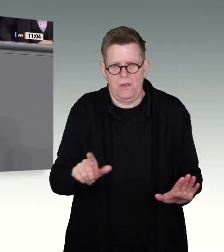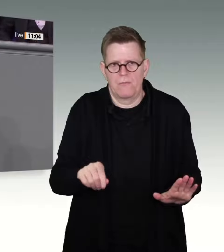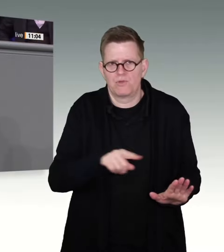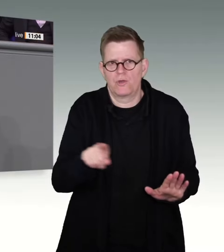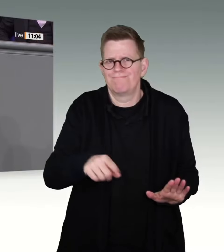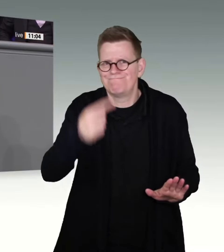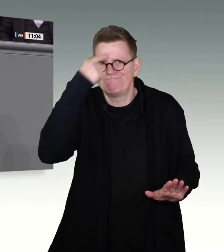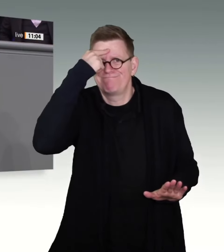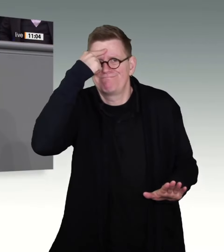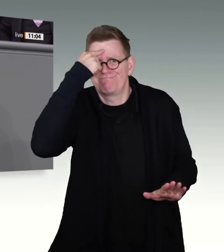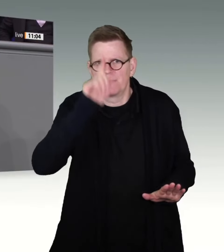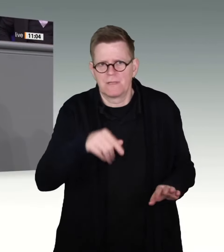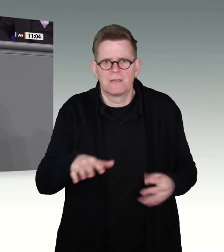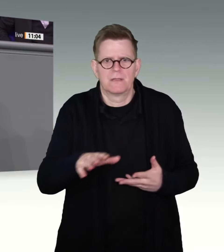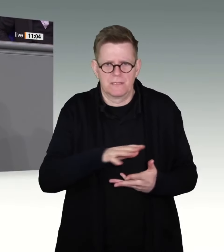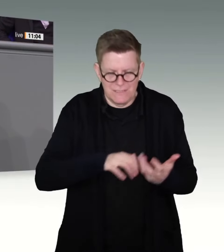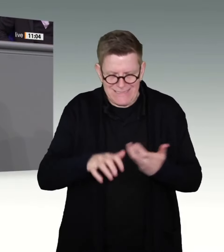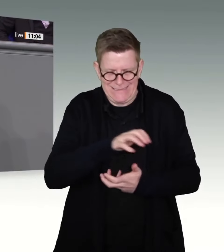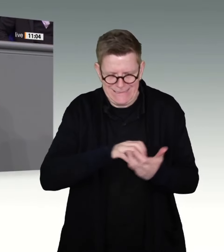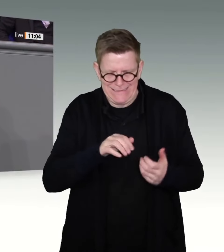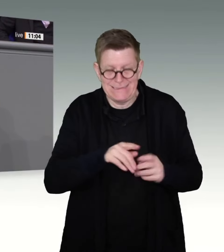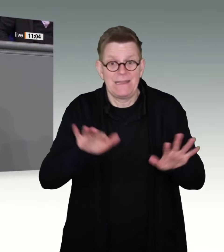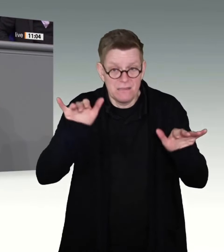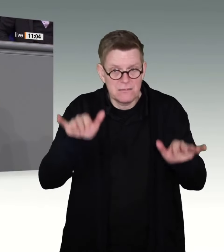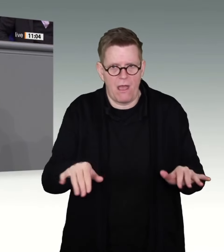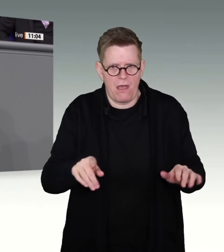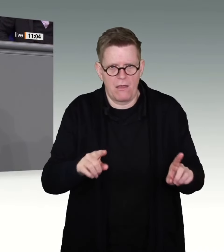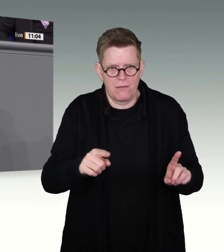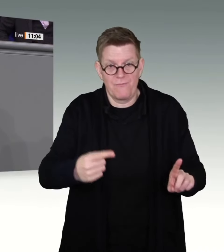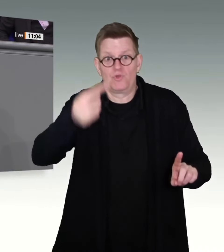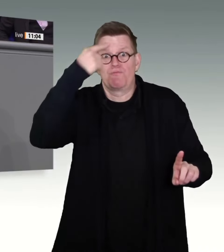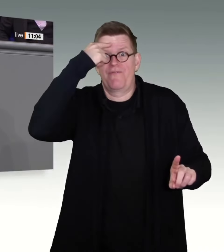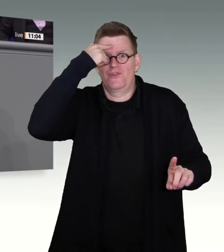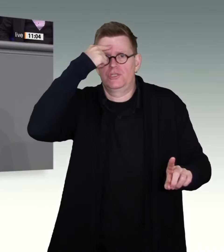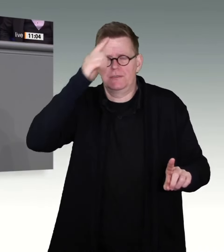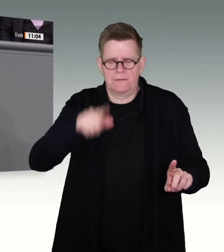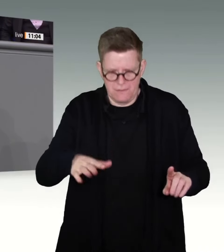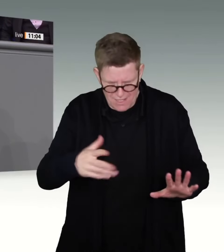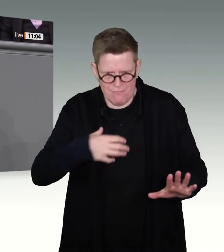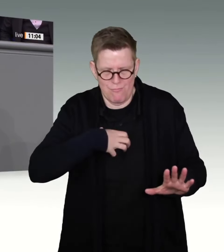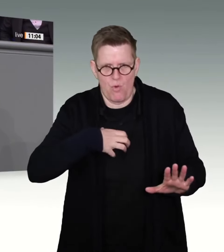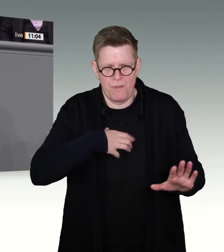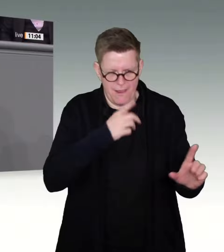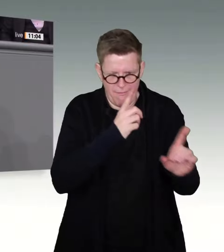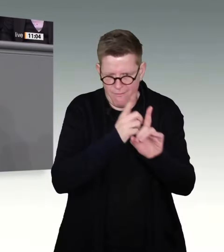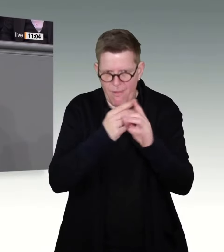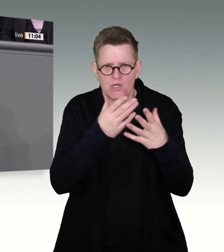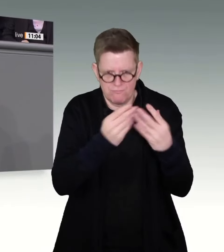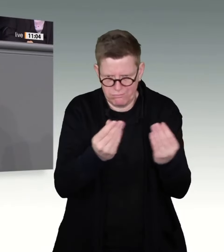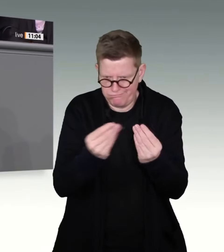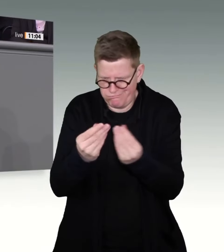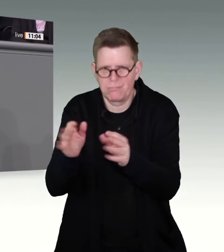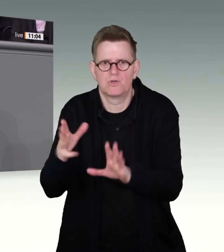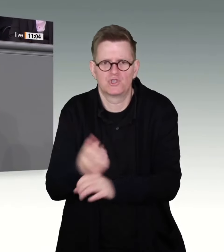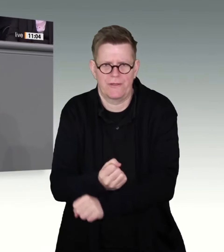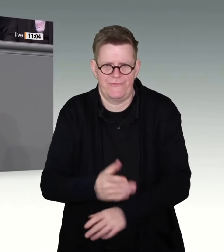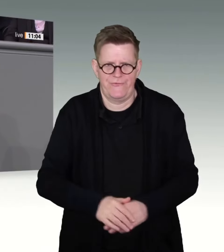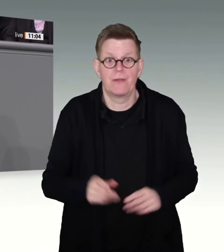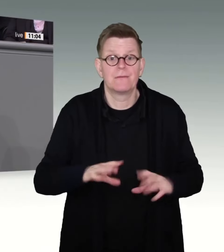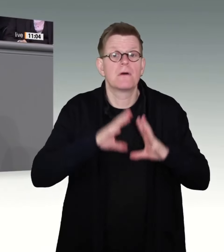Krisenmodus geschärft werden, um schneller den einzelnen Problemen begegnen zu können. Das betrifft die gesamte